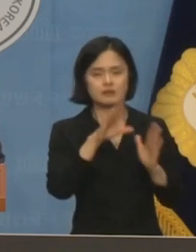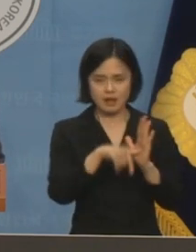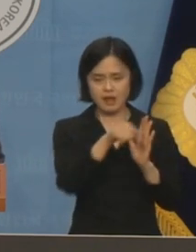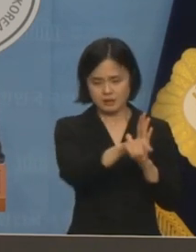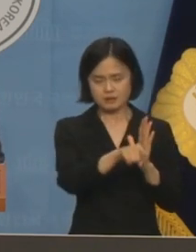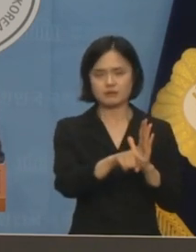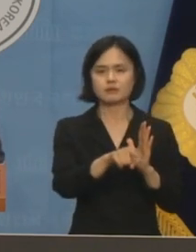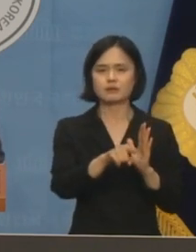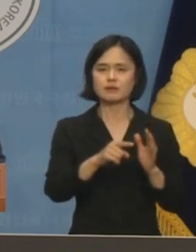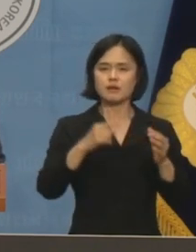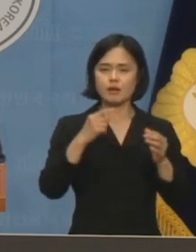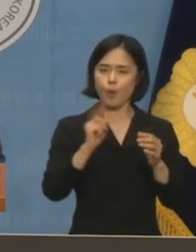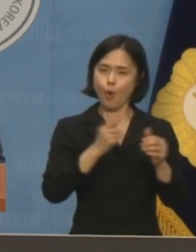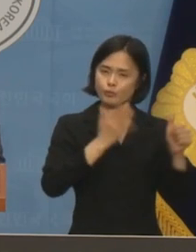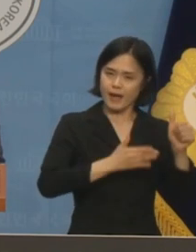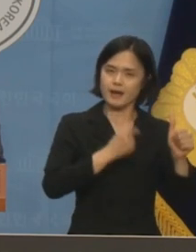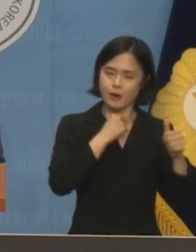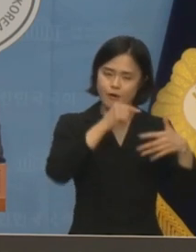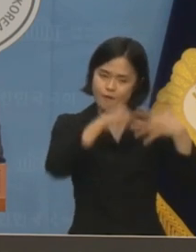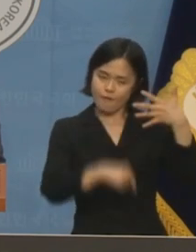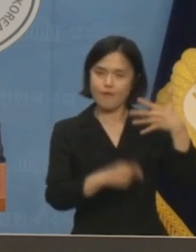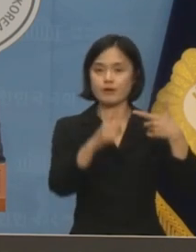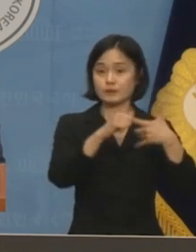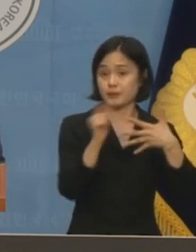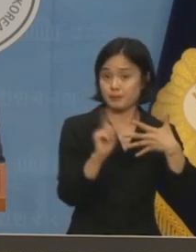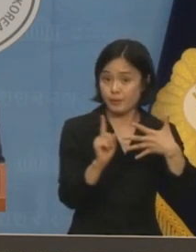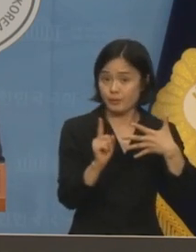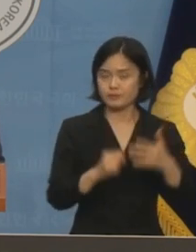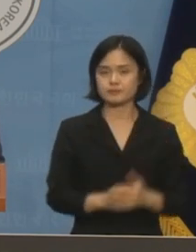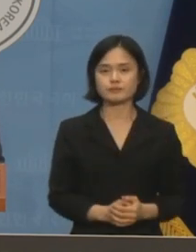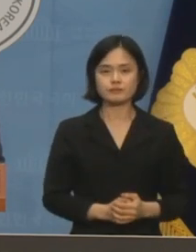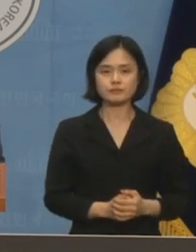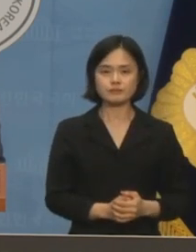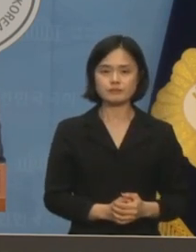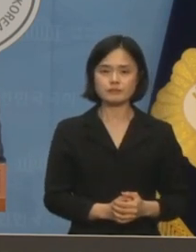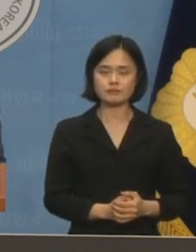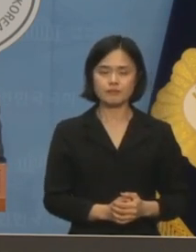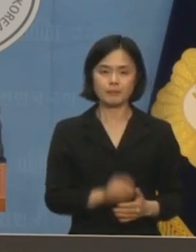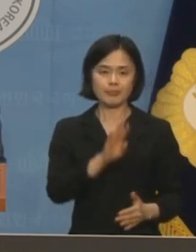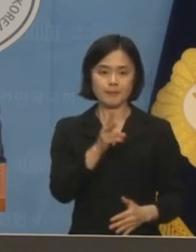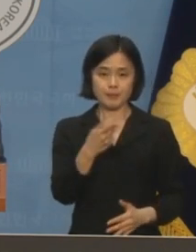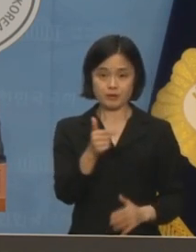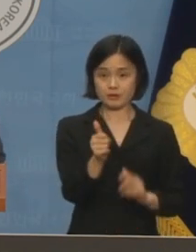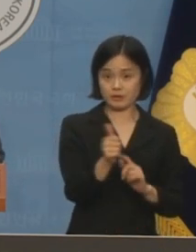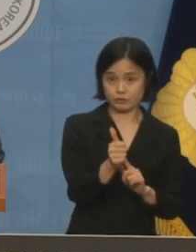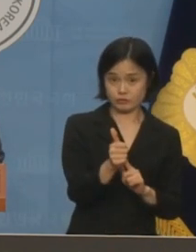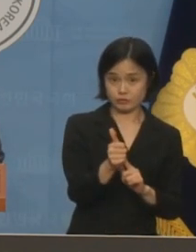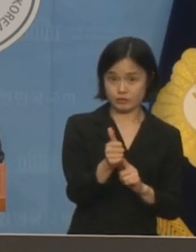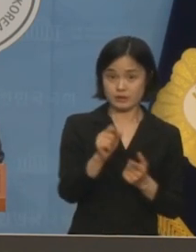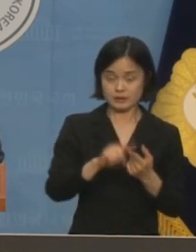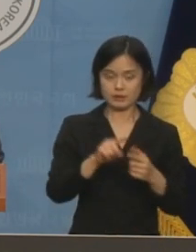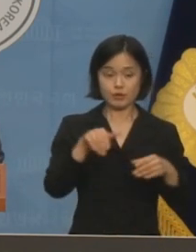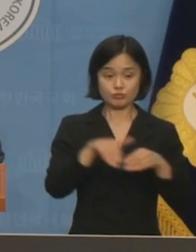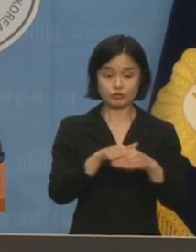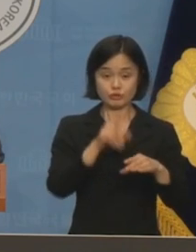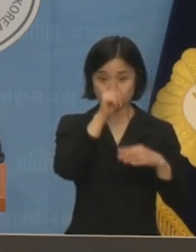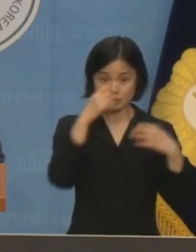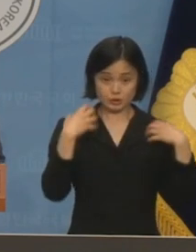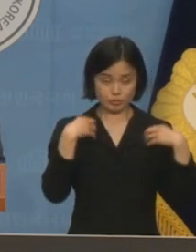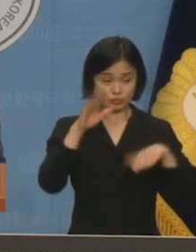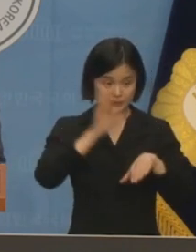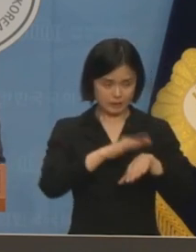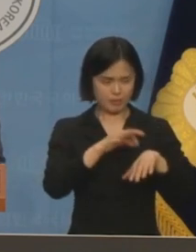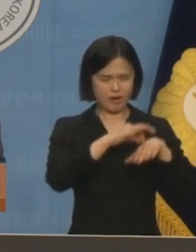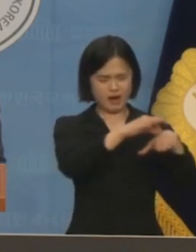요구한다. 하나, 윤석열 대통령은 고 변의수 하사에 대한 문재인 정부의 잘못을 뒤집어 쓰지 말기